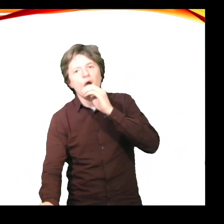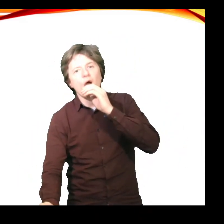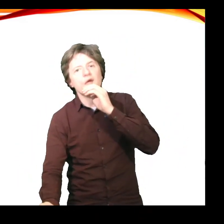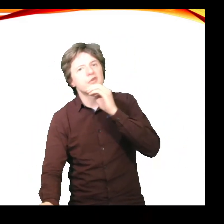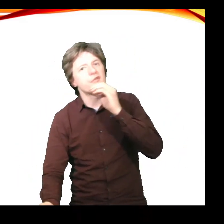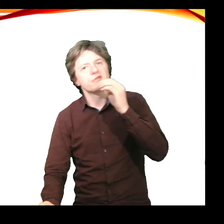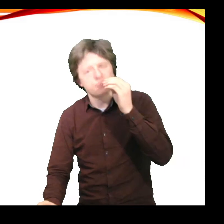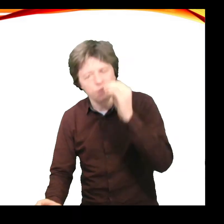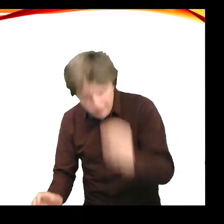En weet je wat zo gek was?